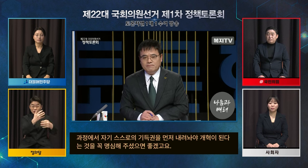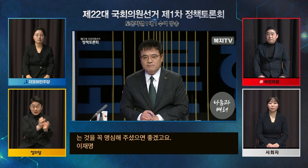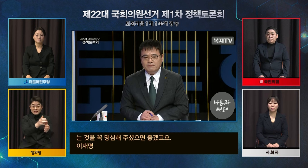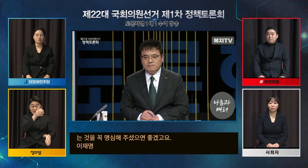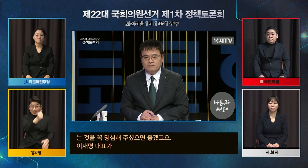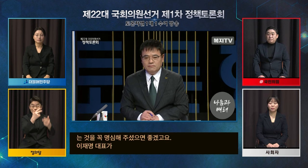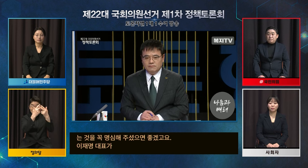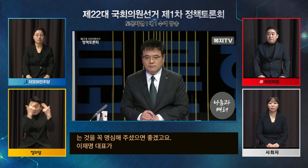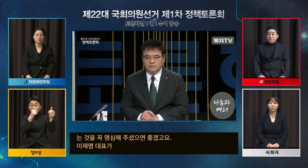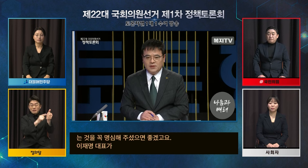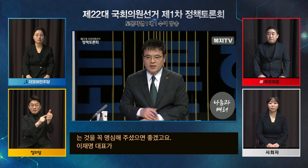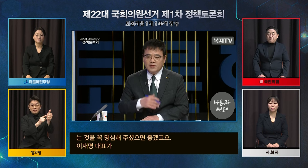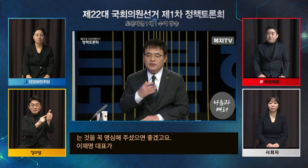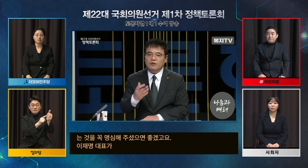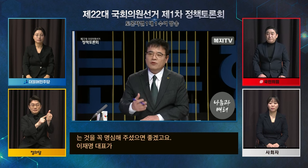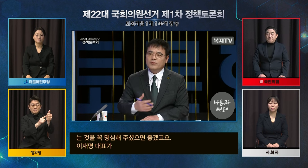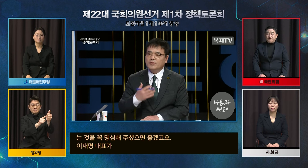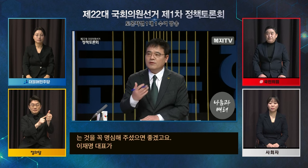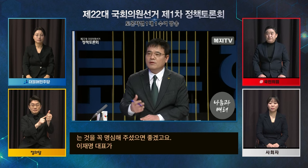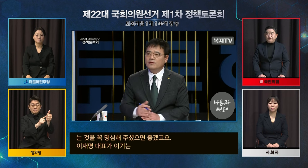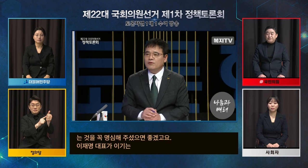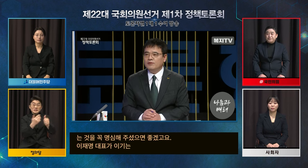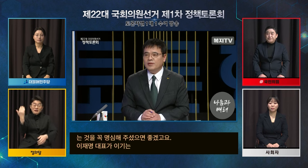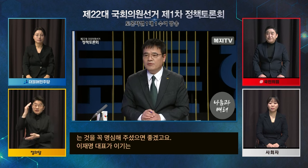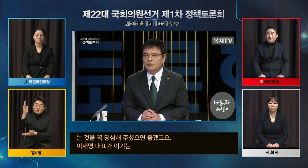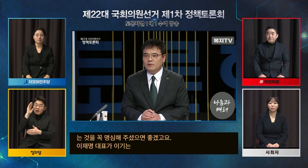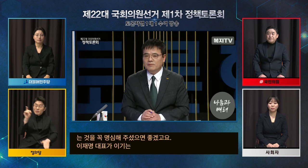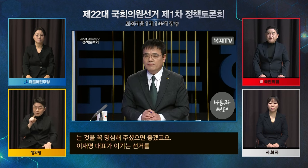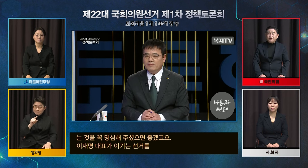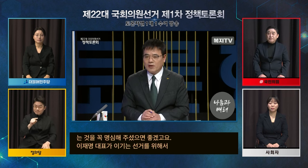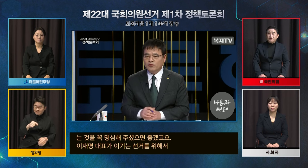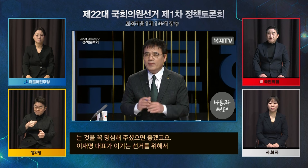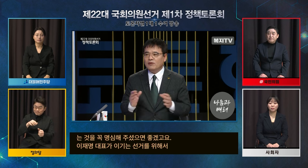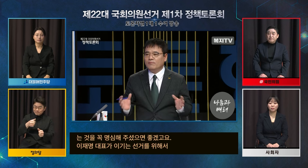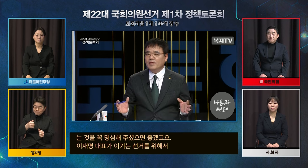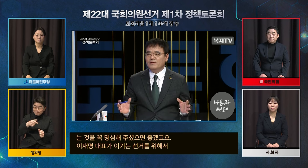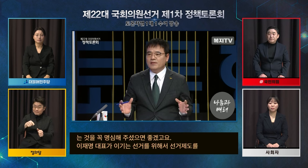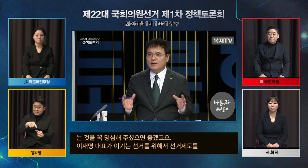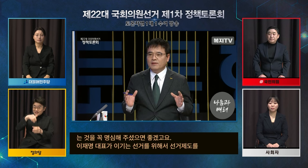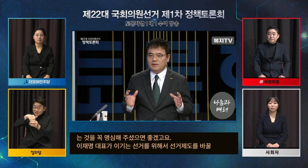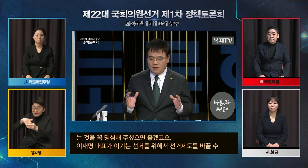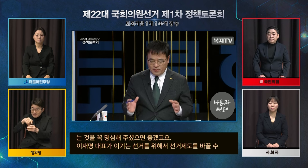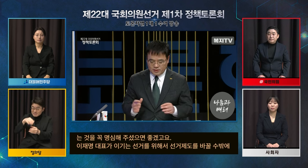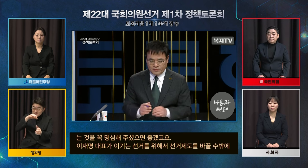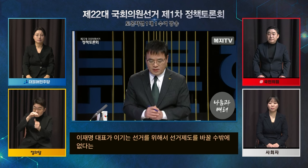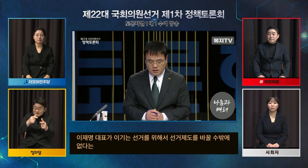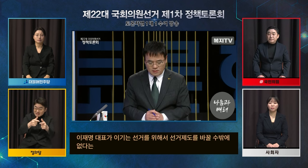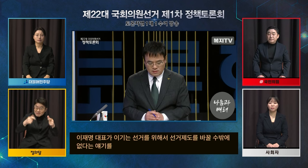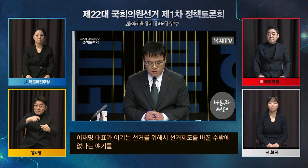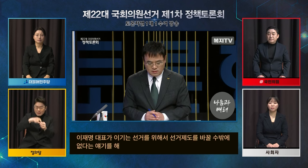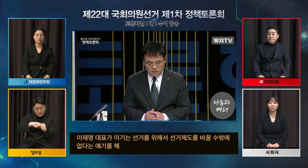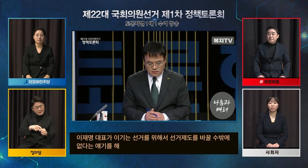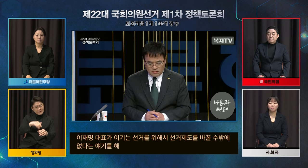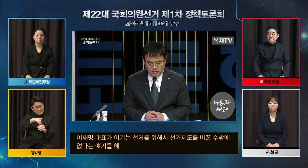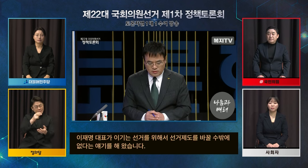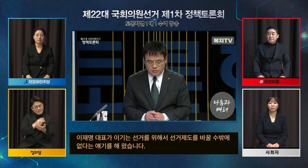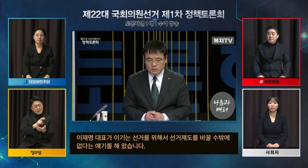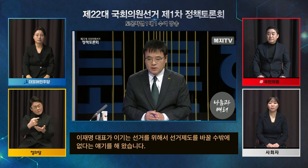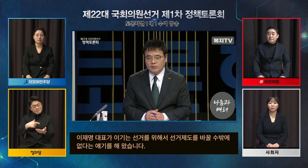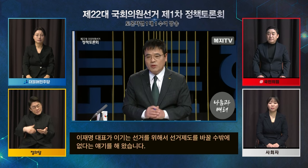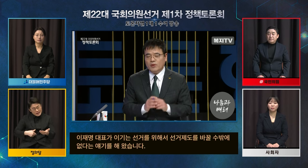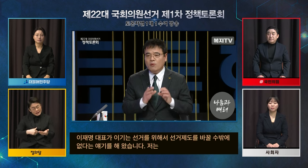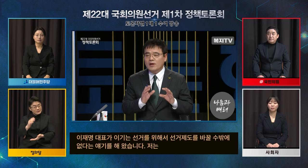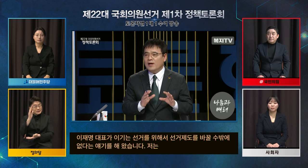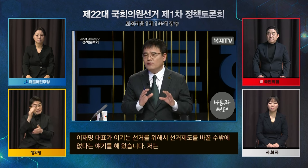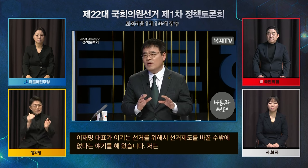이기는 선거를 위해서 선거 제도를 바꿀 수밖에 없다는 얘기를 해왔습니다. 저는